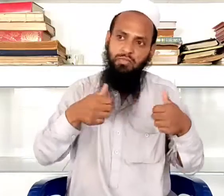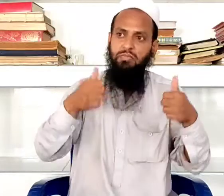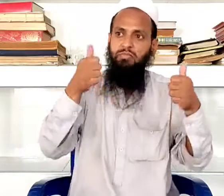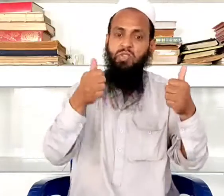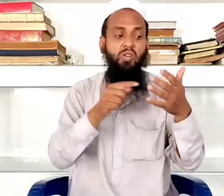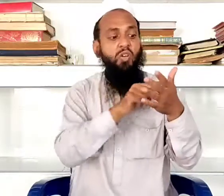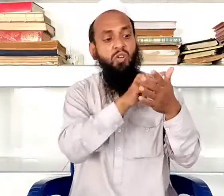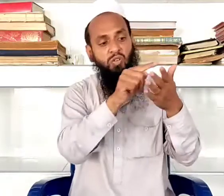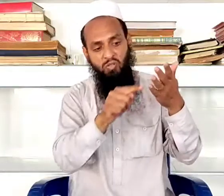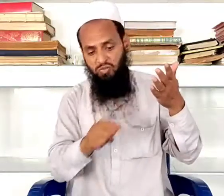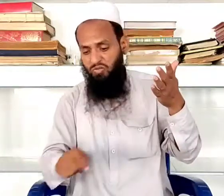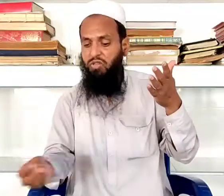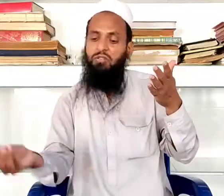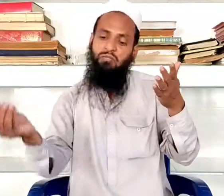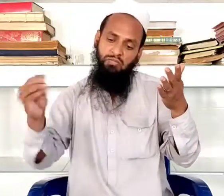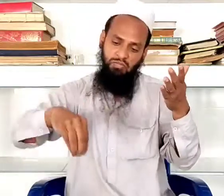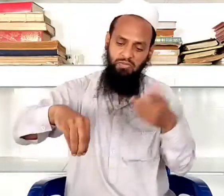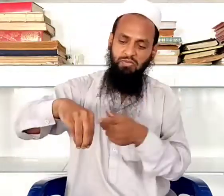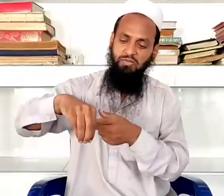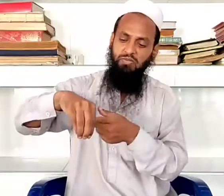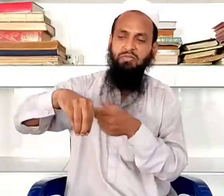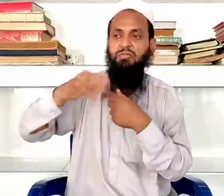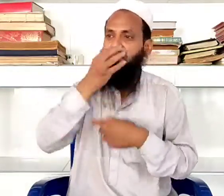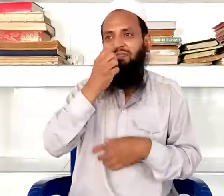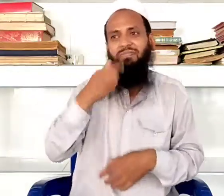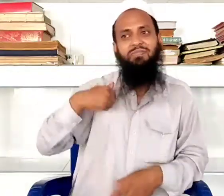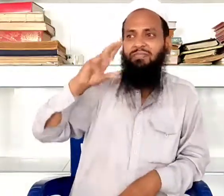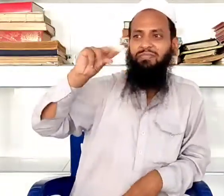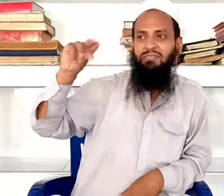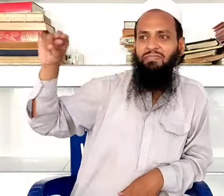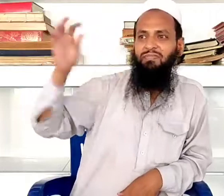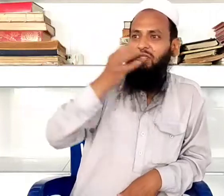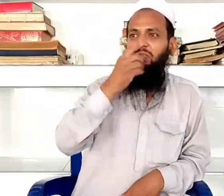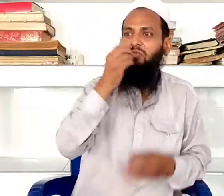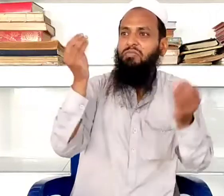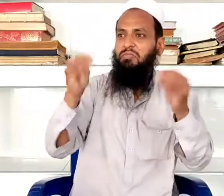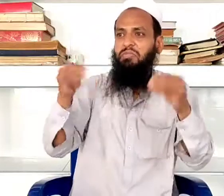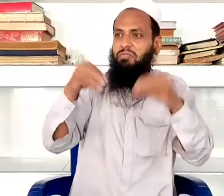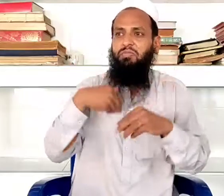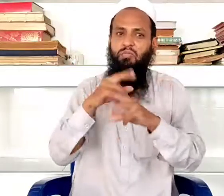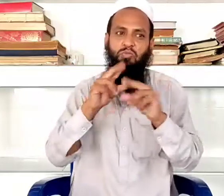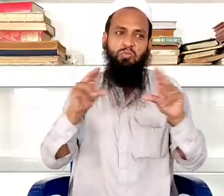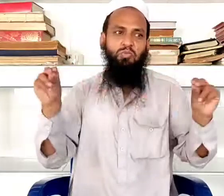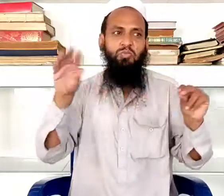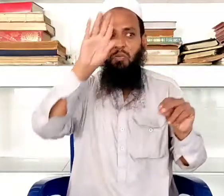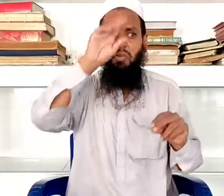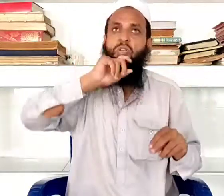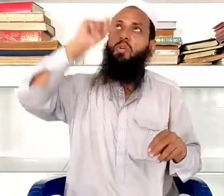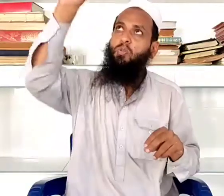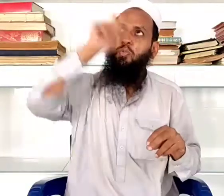جو مقام جناب علی مرتضیٰ رضی اللہ تعالی عنہ ہوگا اللہ نے بیان فرمایا اور اللہ کے رسول صلی اللہ